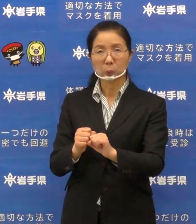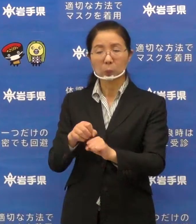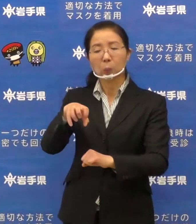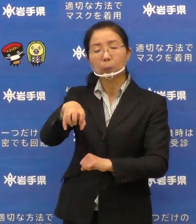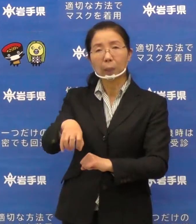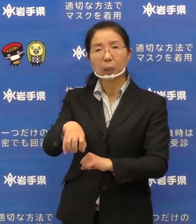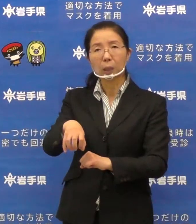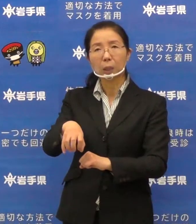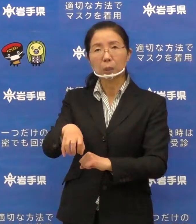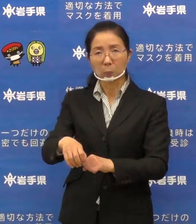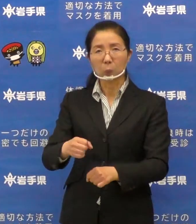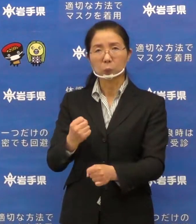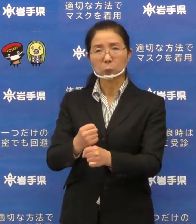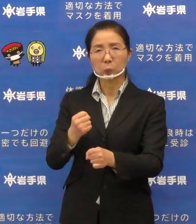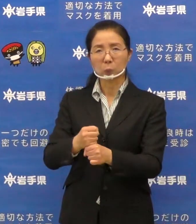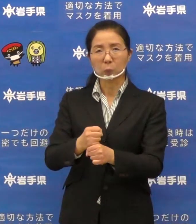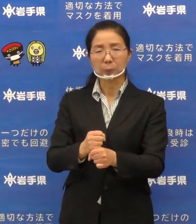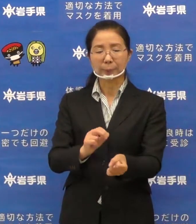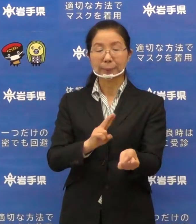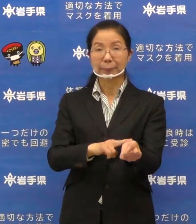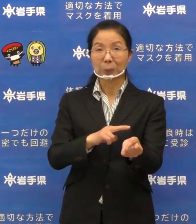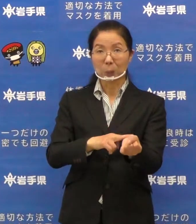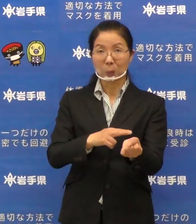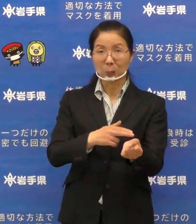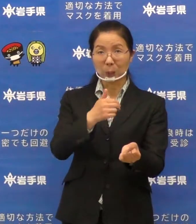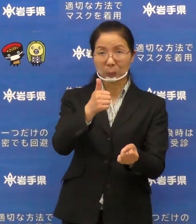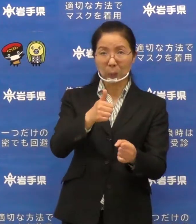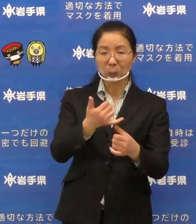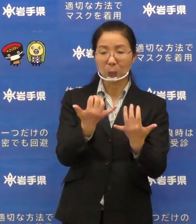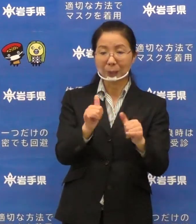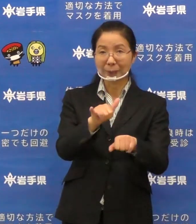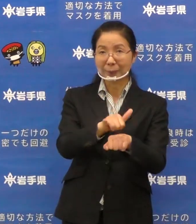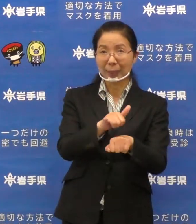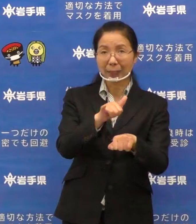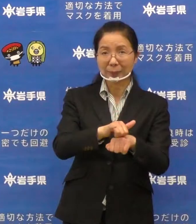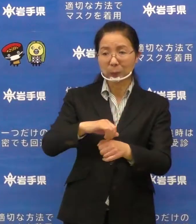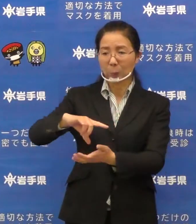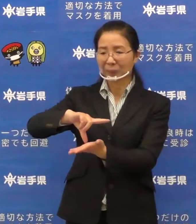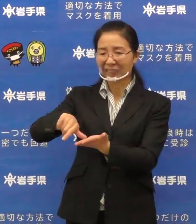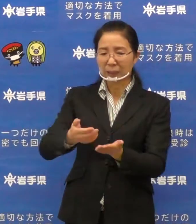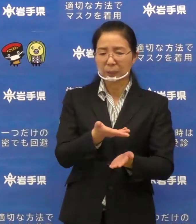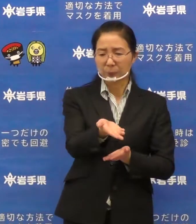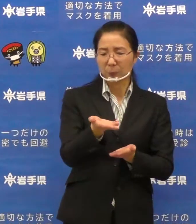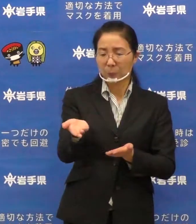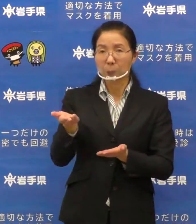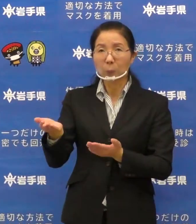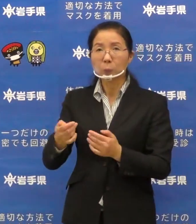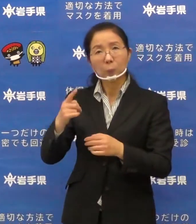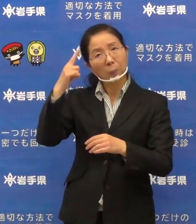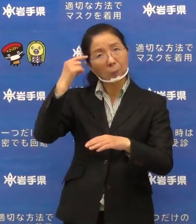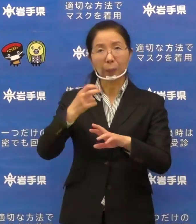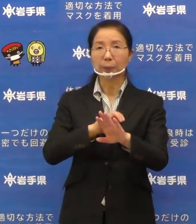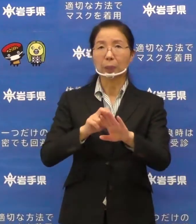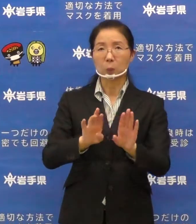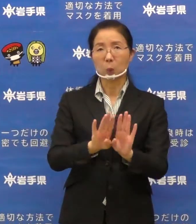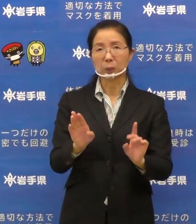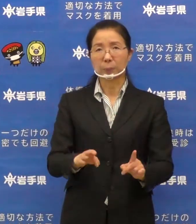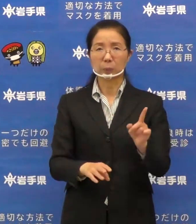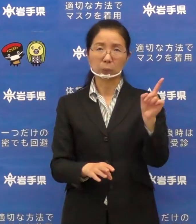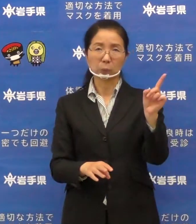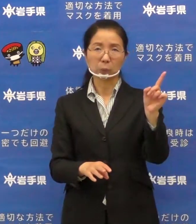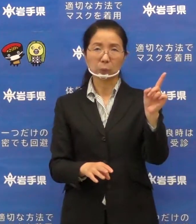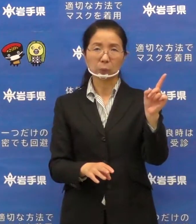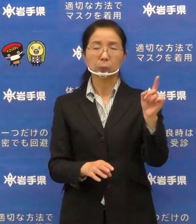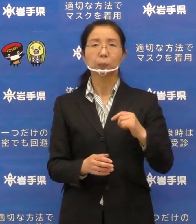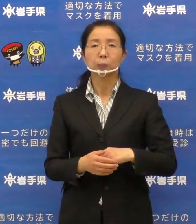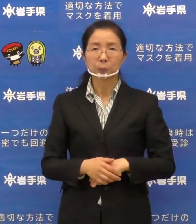、少しでもこう医療人材を地方へっていうののこう検討を始めたりとか、そういうところはこう出ていると思うん